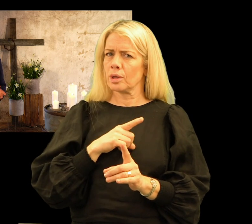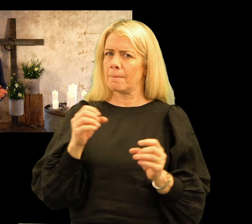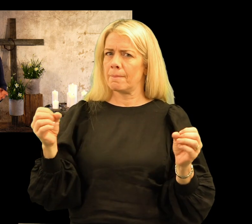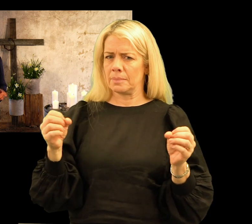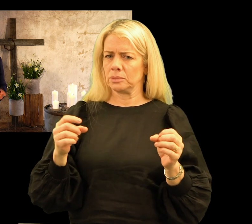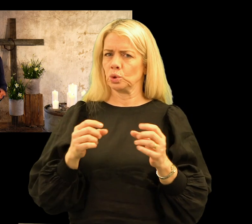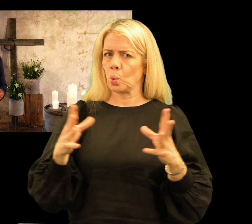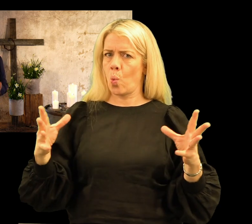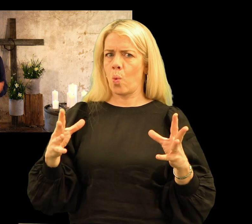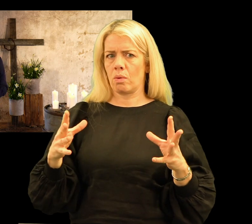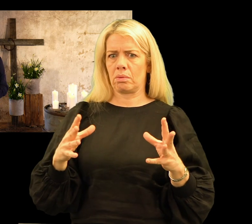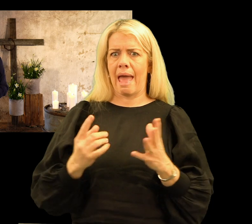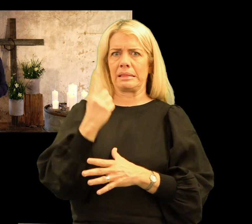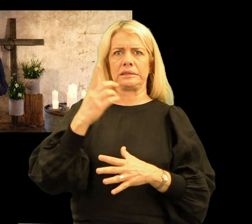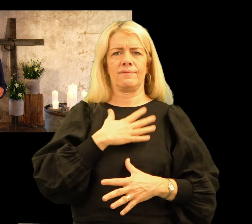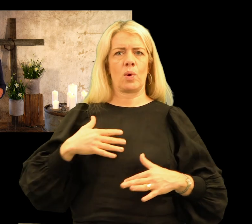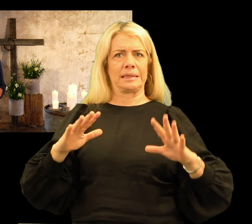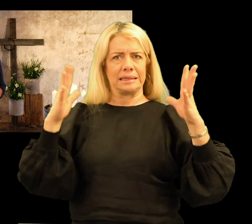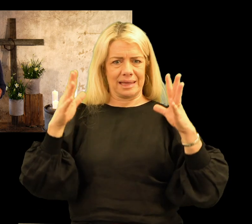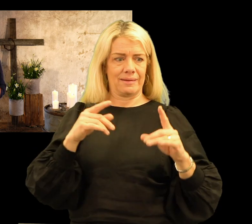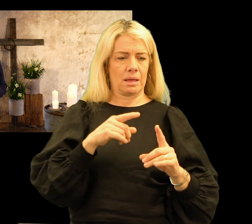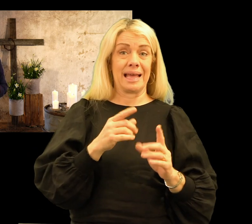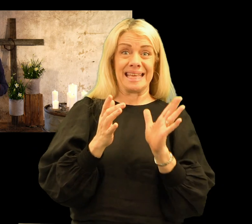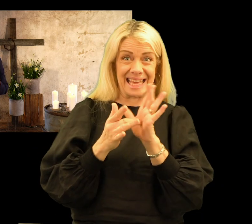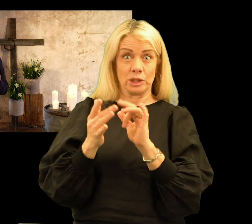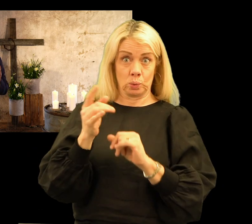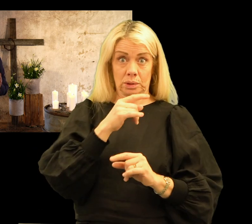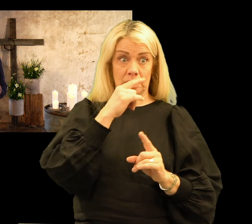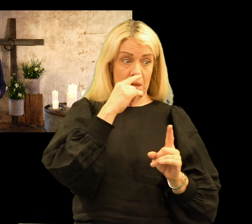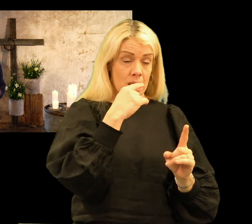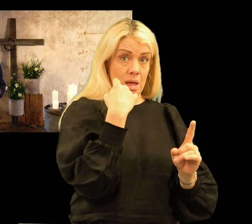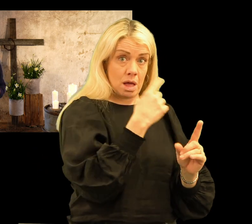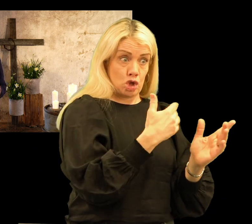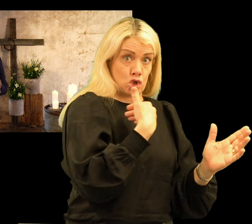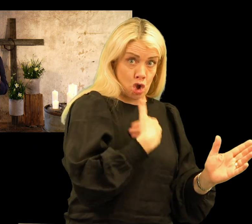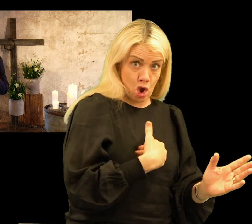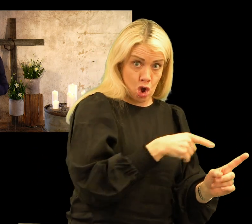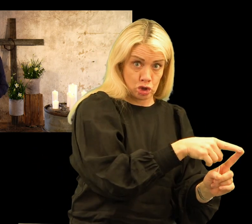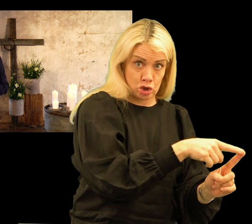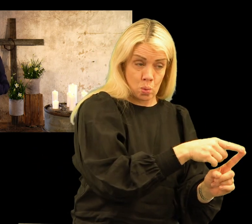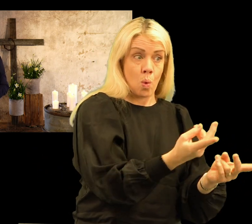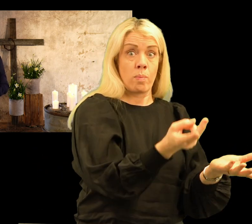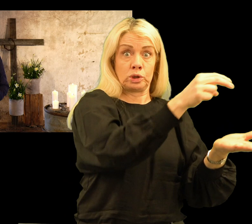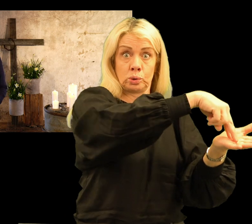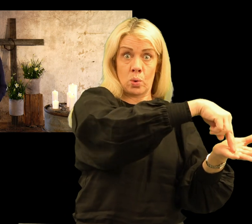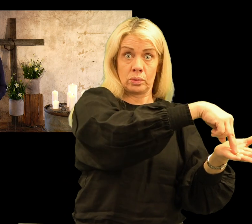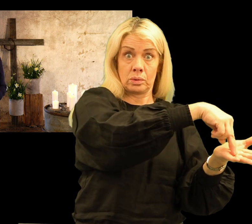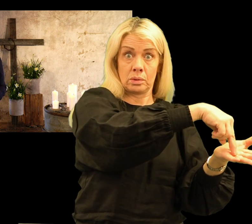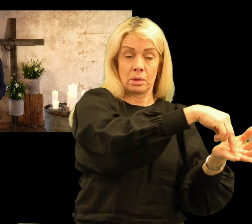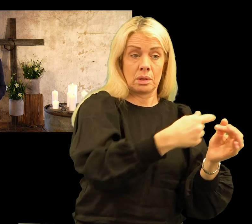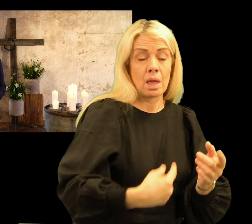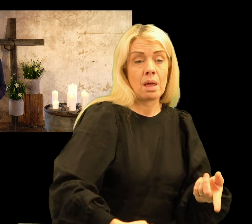påtagligt livsförvandlande för oss. Den död och den uppståndelse som hände Jesus händer också